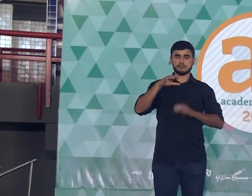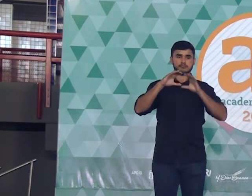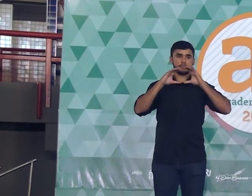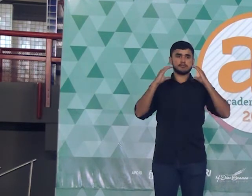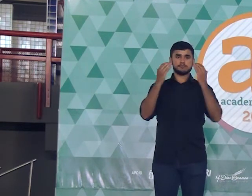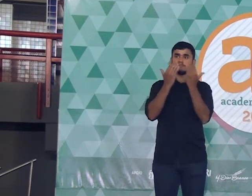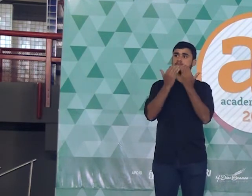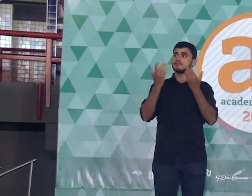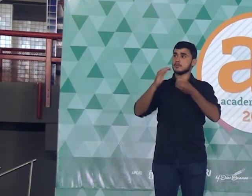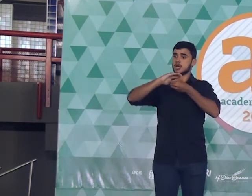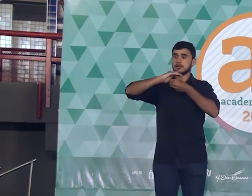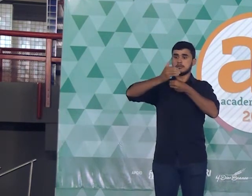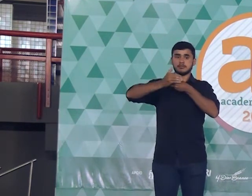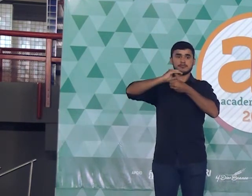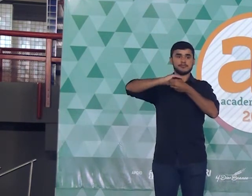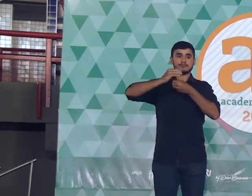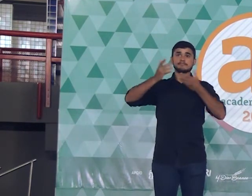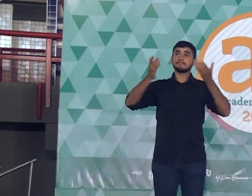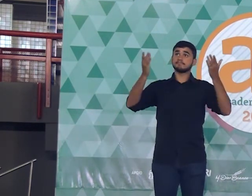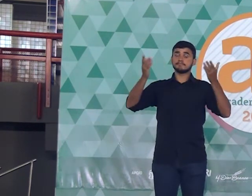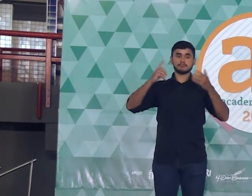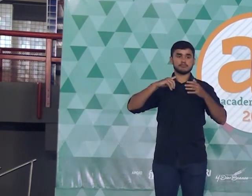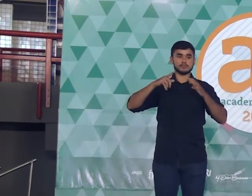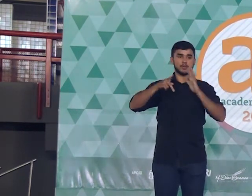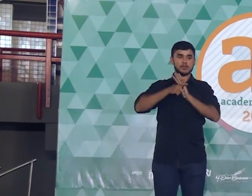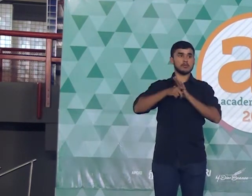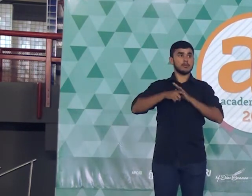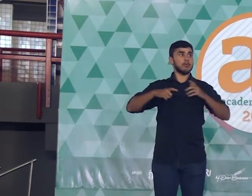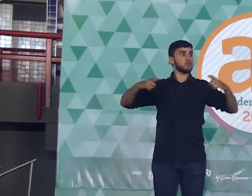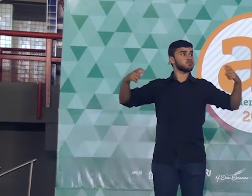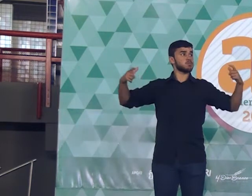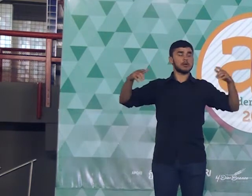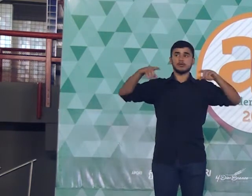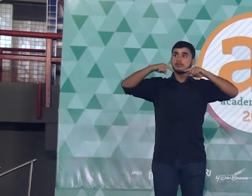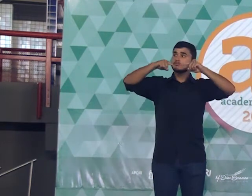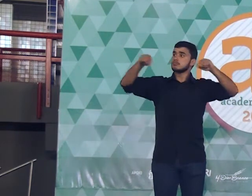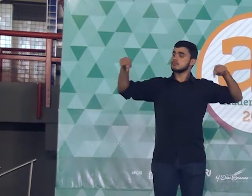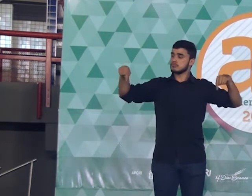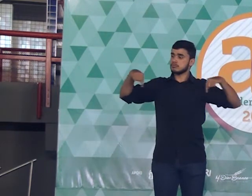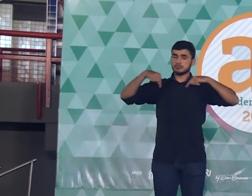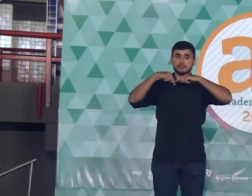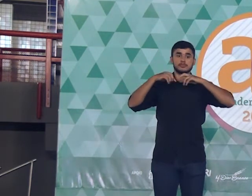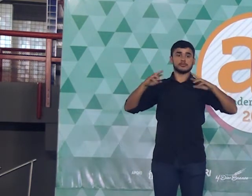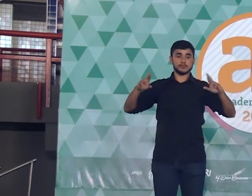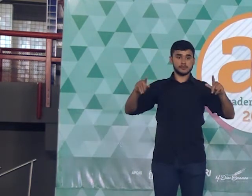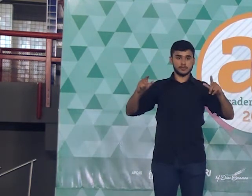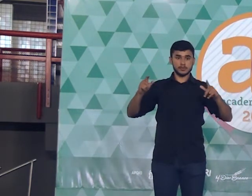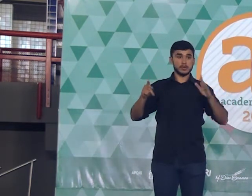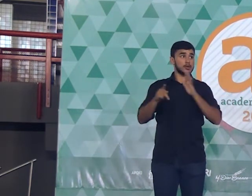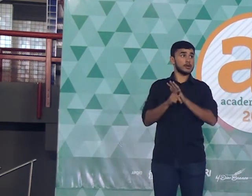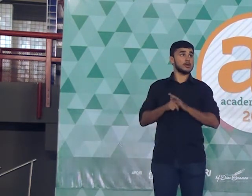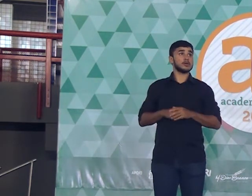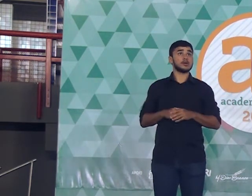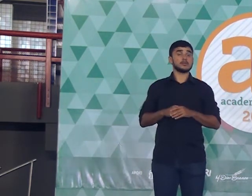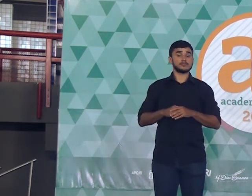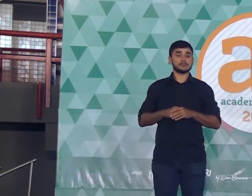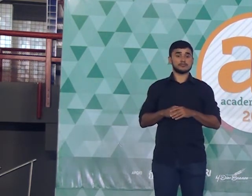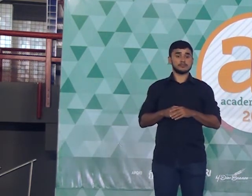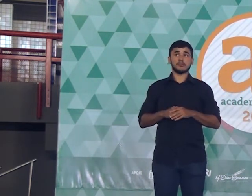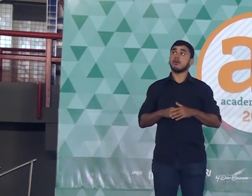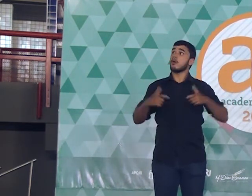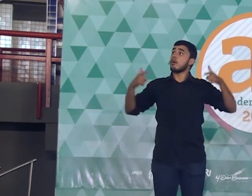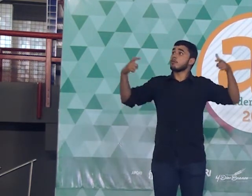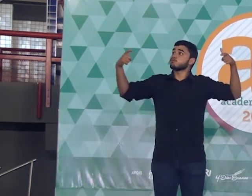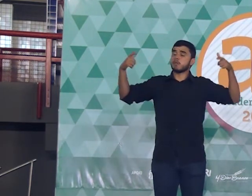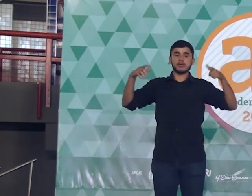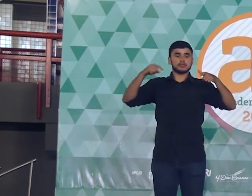gente tem um formato de uma concha e não apenas o equipamento de som. Concordo com você. O formato de concha faz com que a